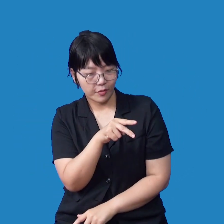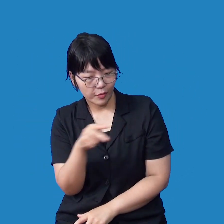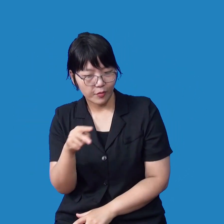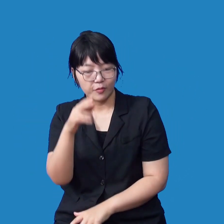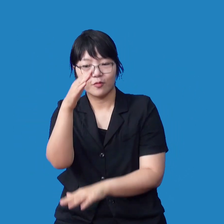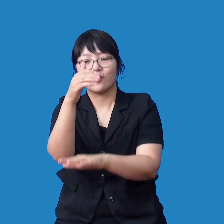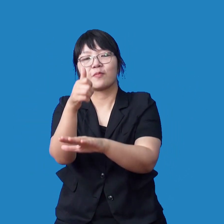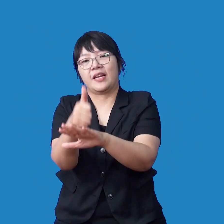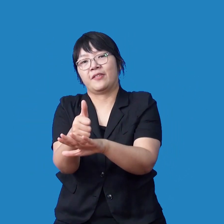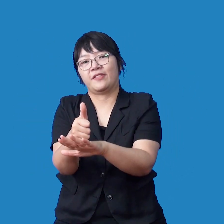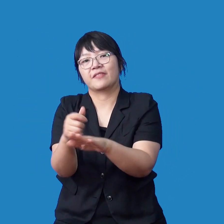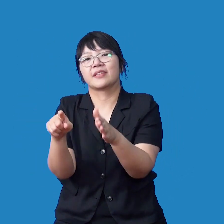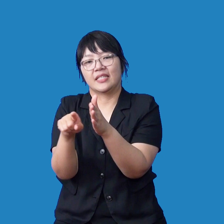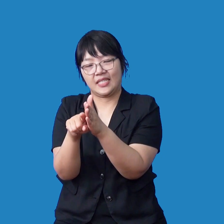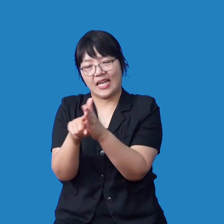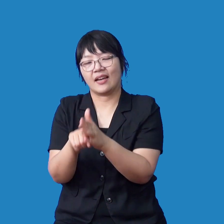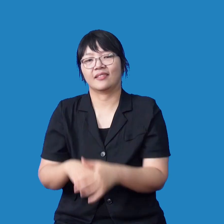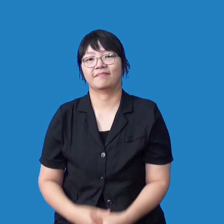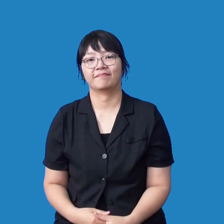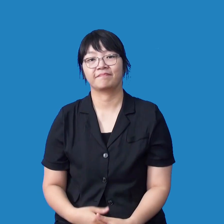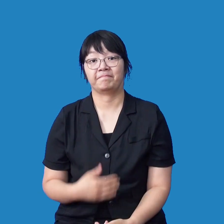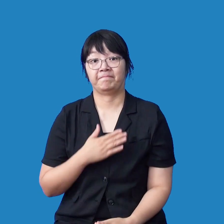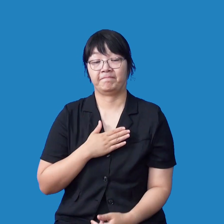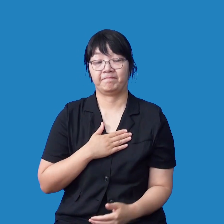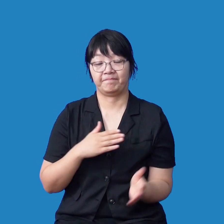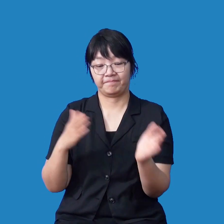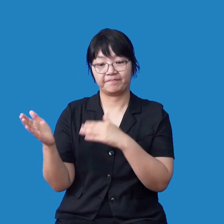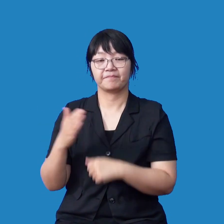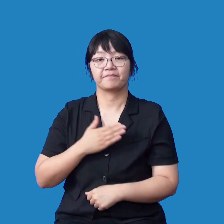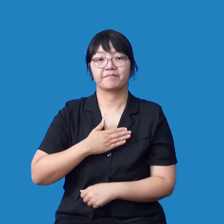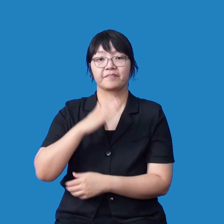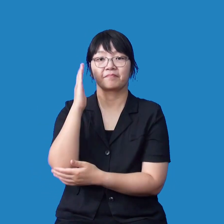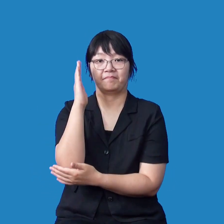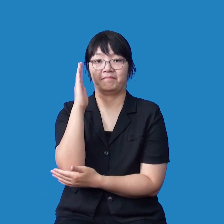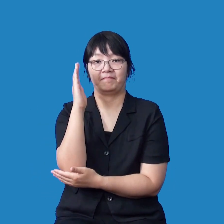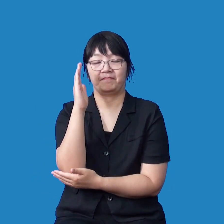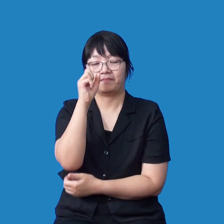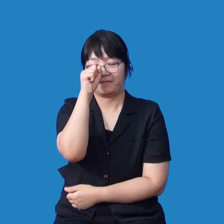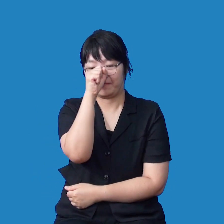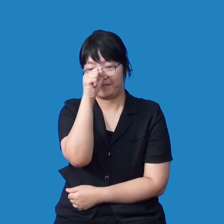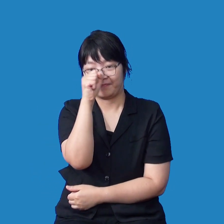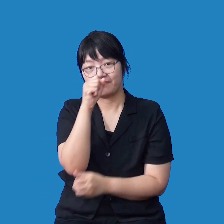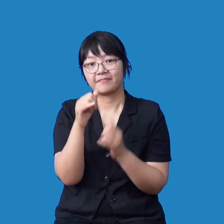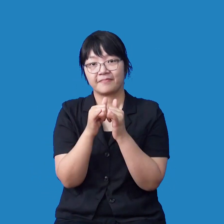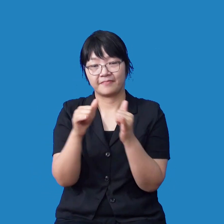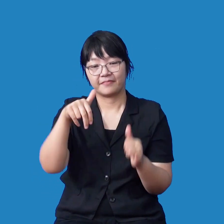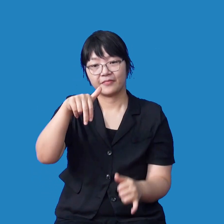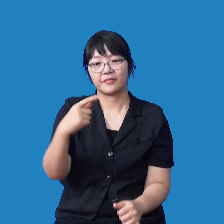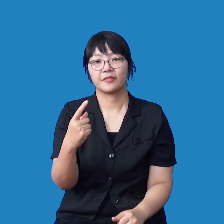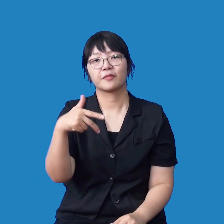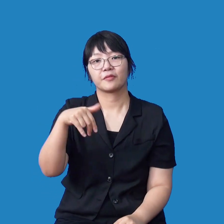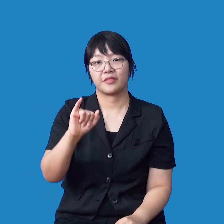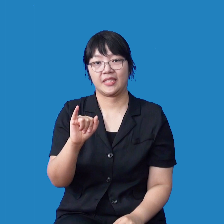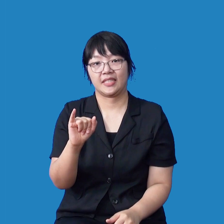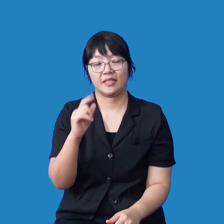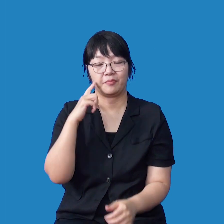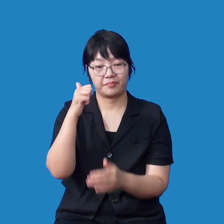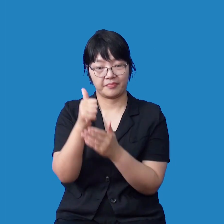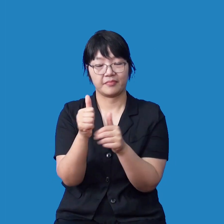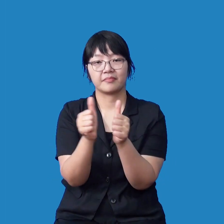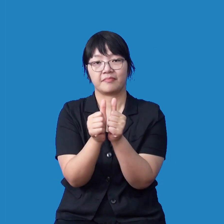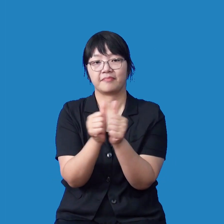것입니다. 제가 좋아하는 설교자 조지 트루엣이 한 말을 제가 종종